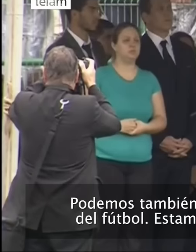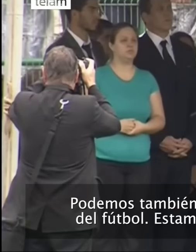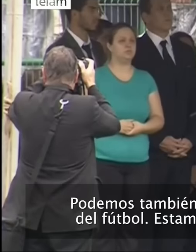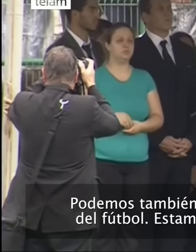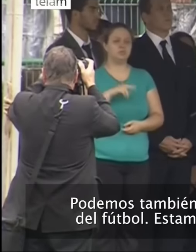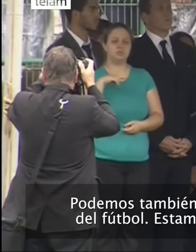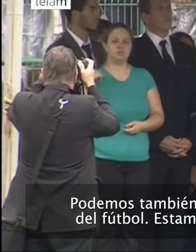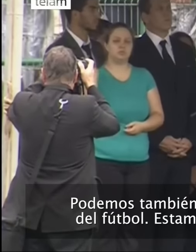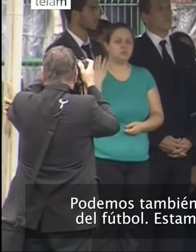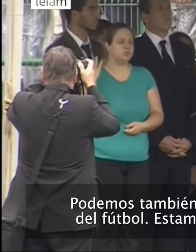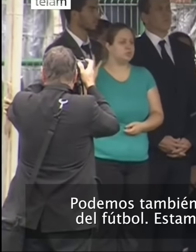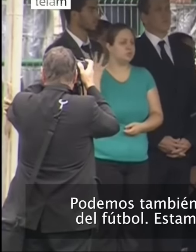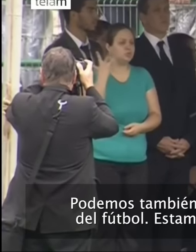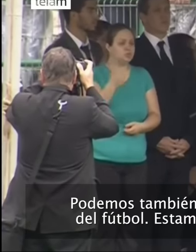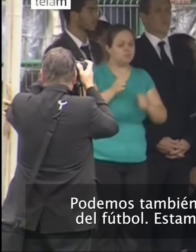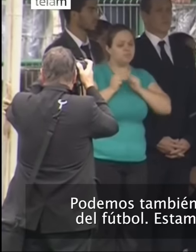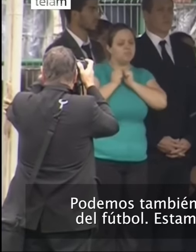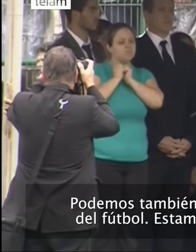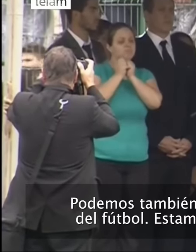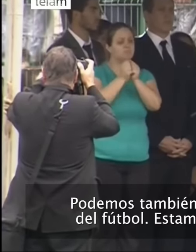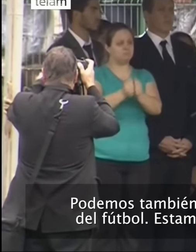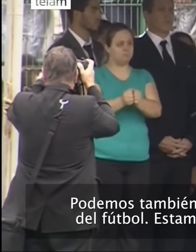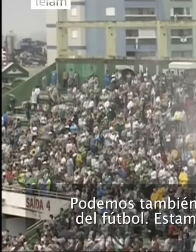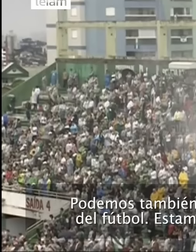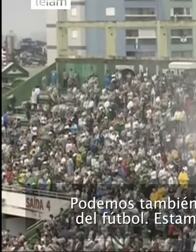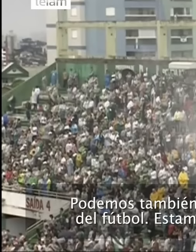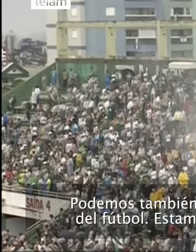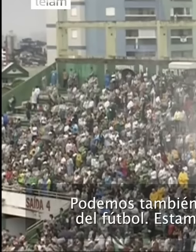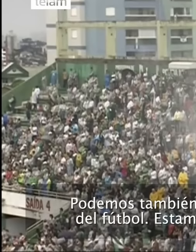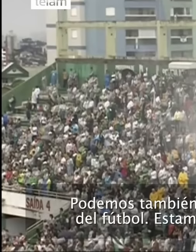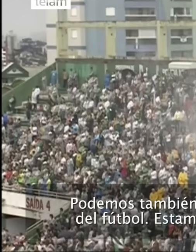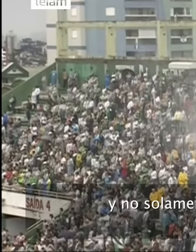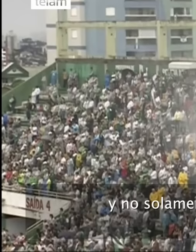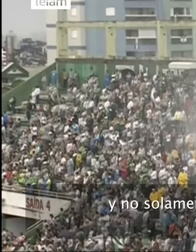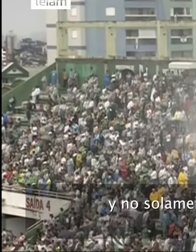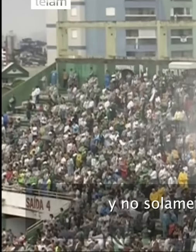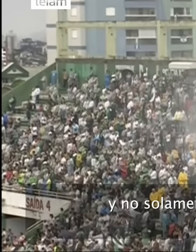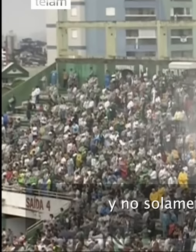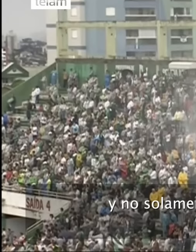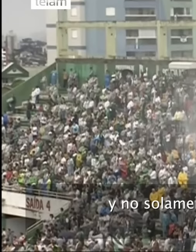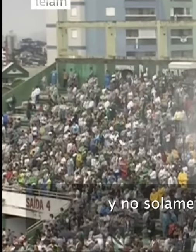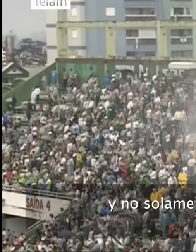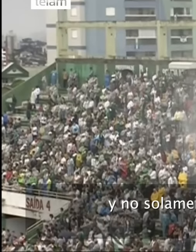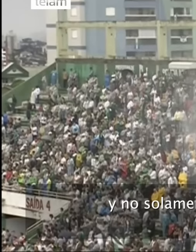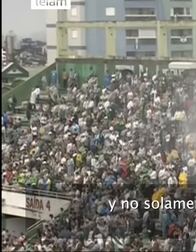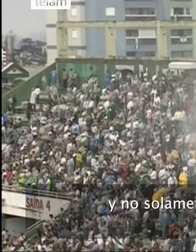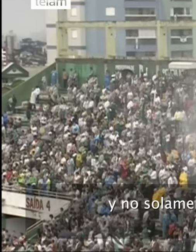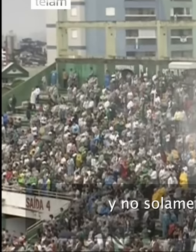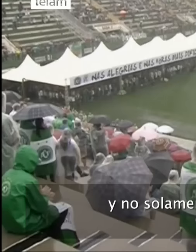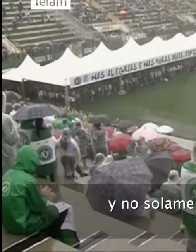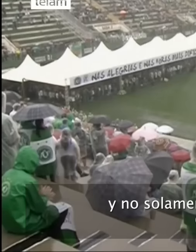Estamos todos de vuestro lado. La FIFA está de vuestro lado y no solamente